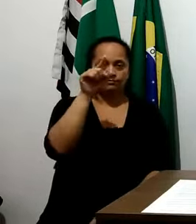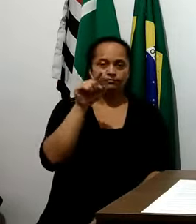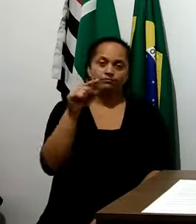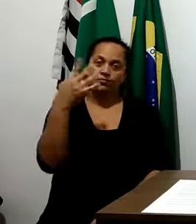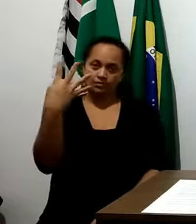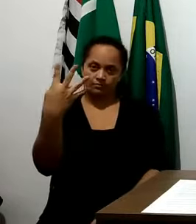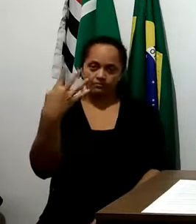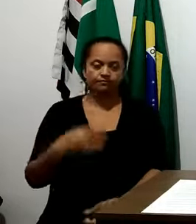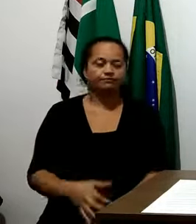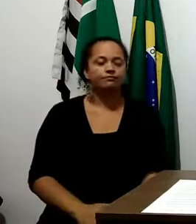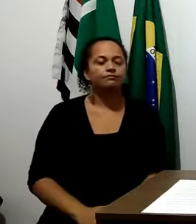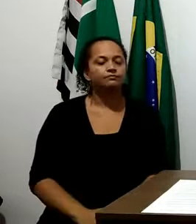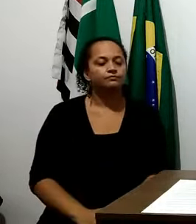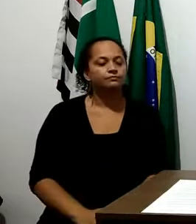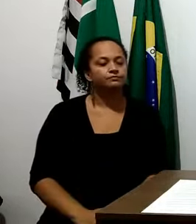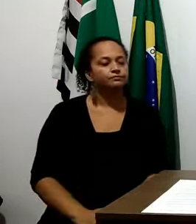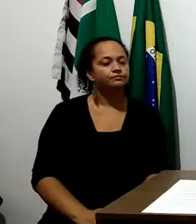1 Timóteo,